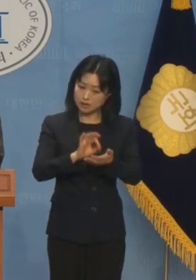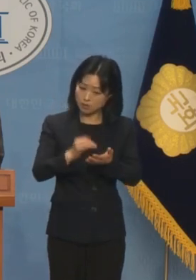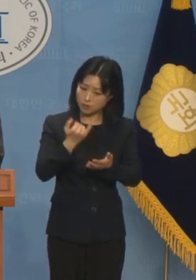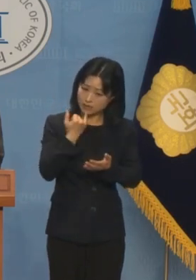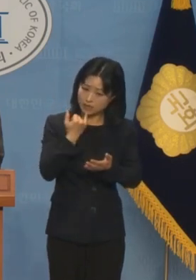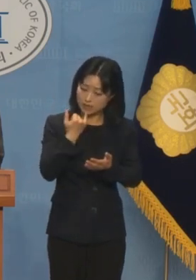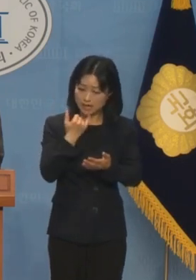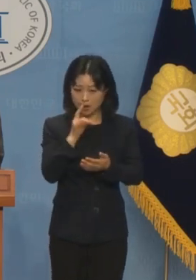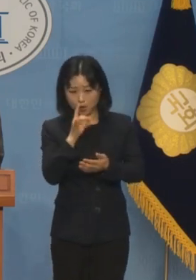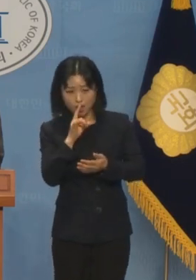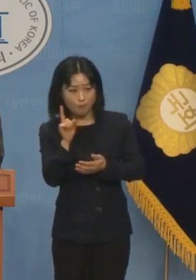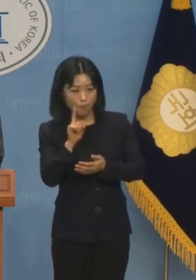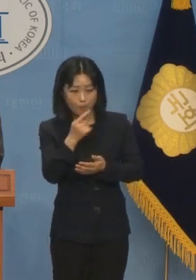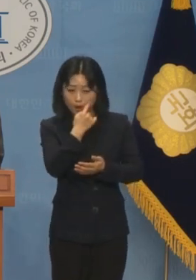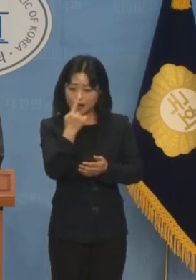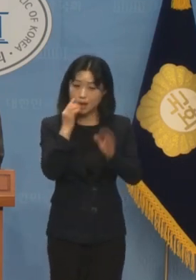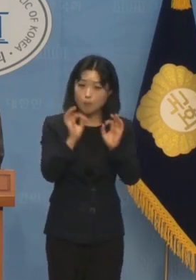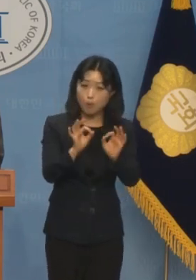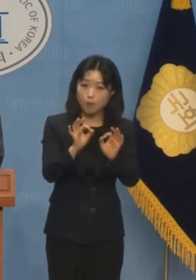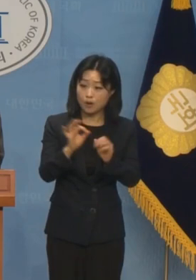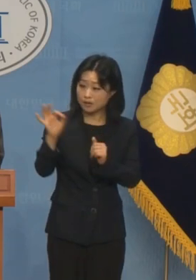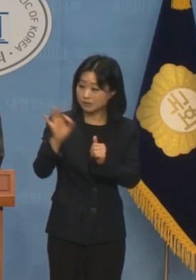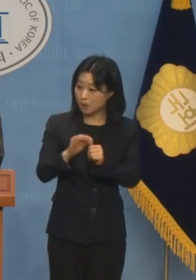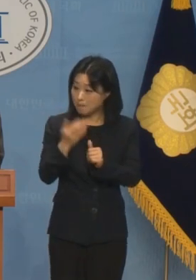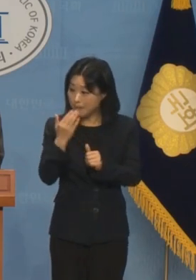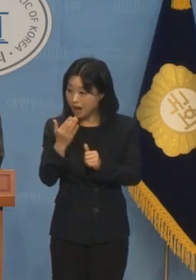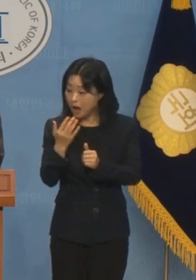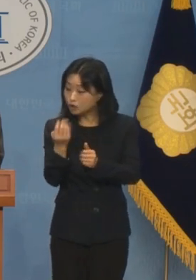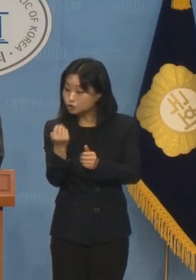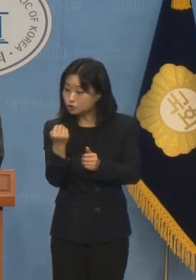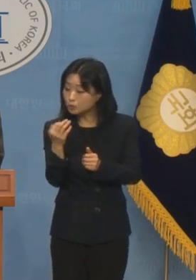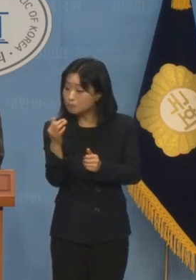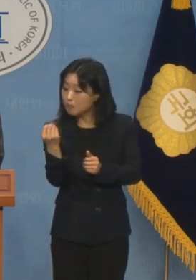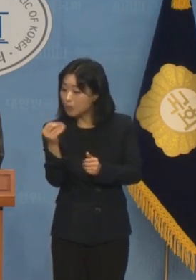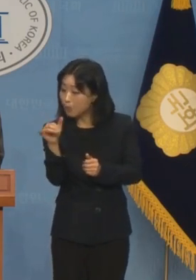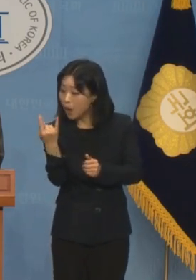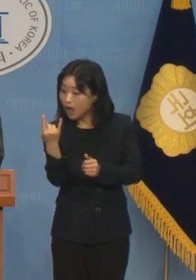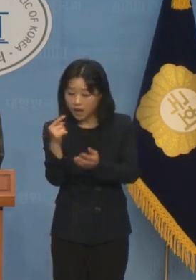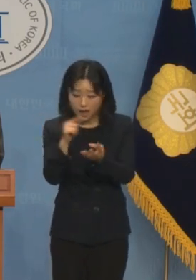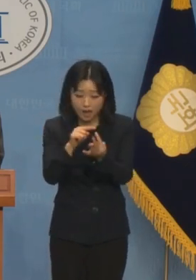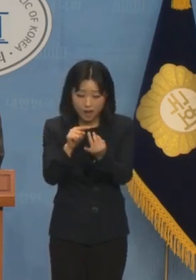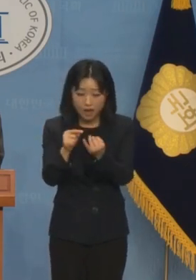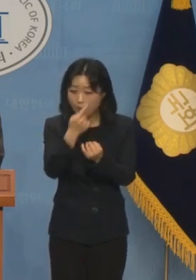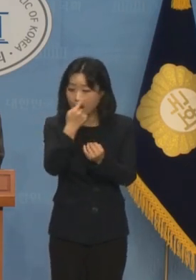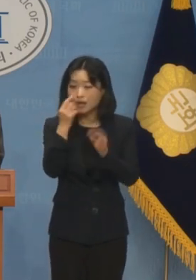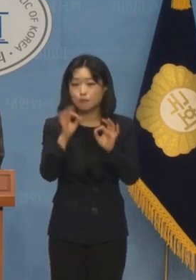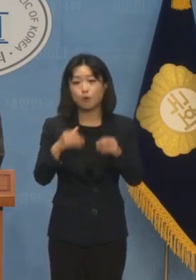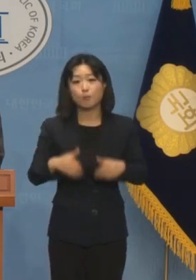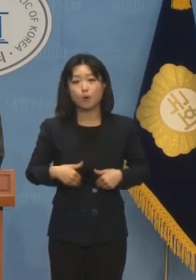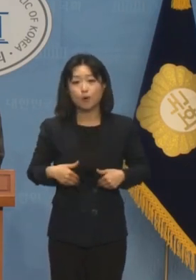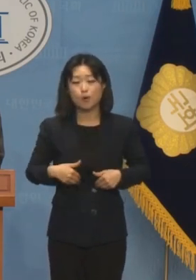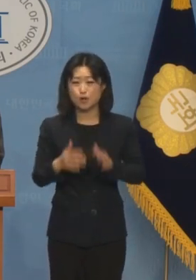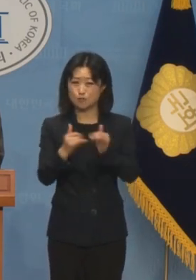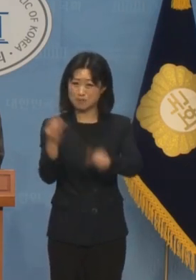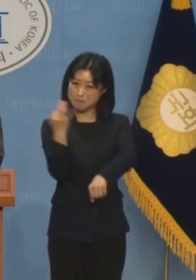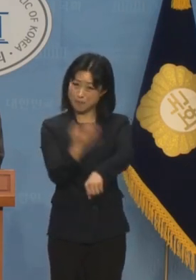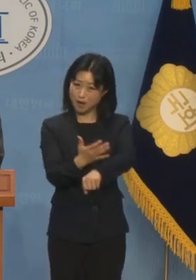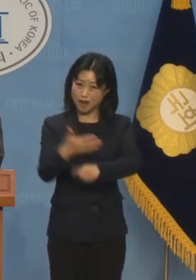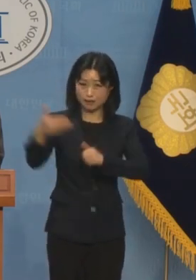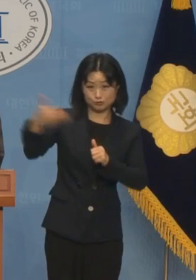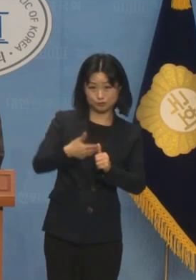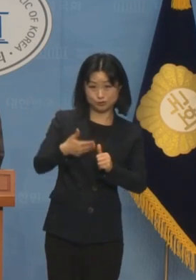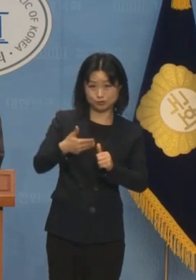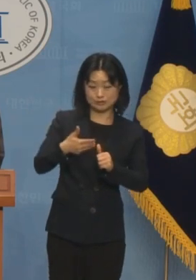가능한지 따져봐야 되고 지원 가능 횟수를 채웠는지까지 세야 합니다. 국민의 편의를 위한